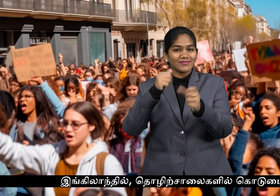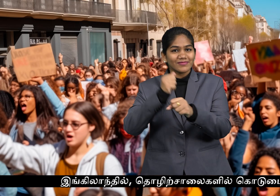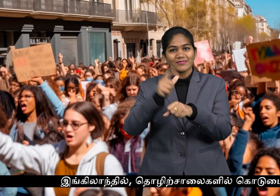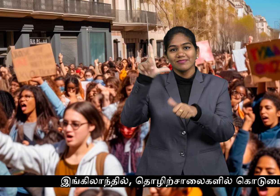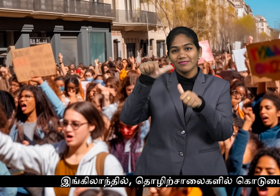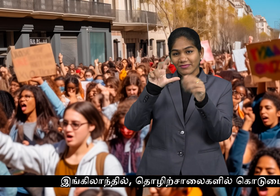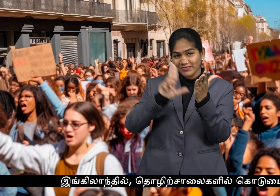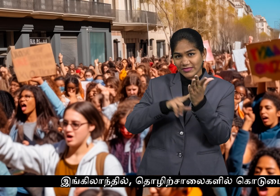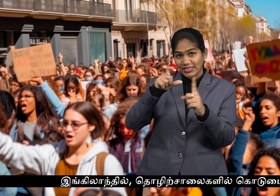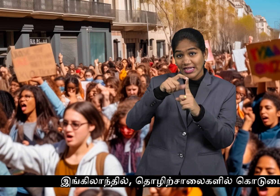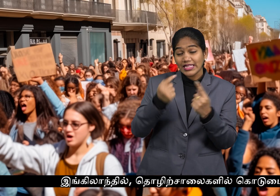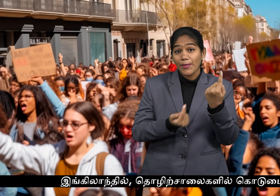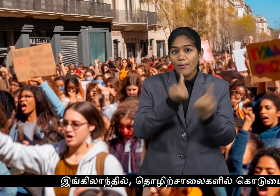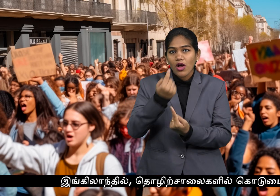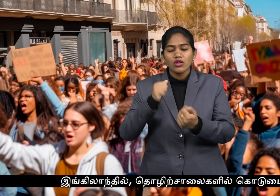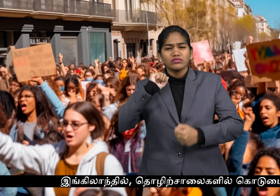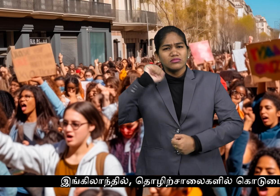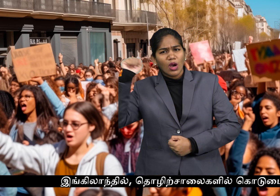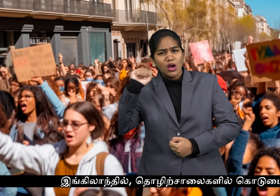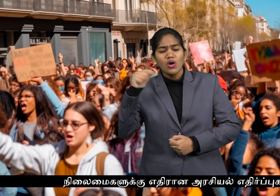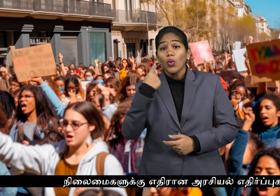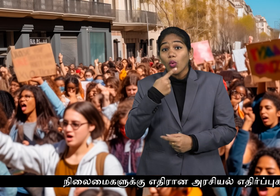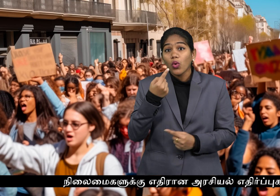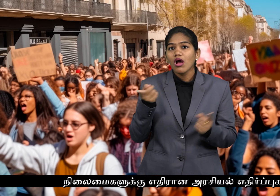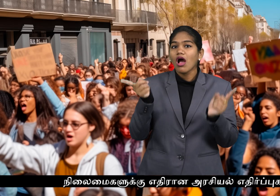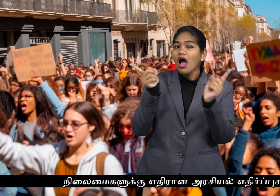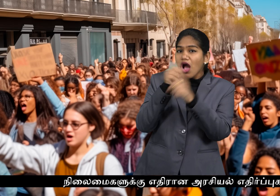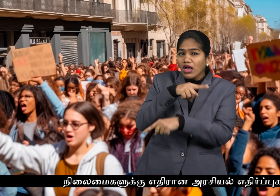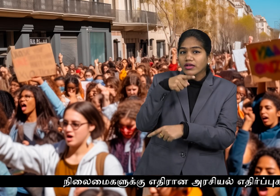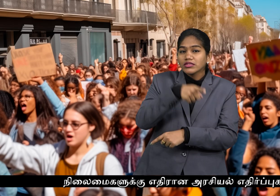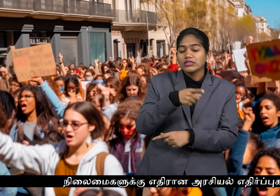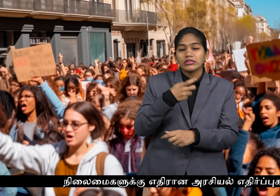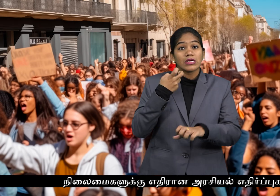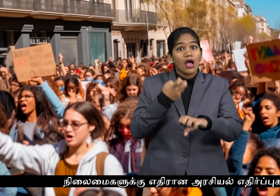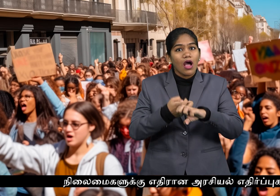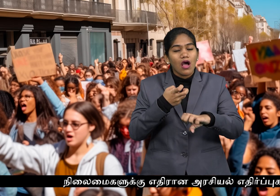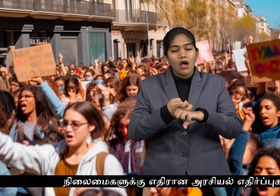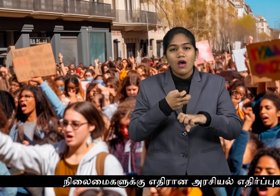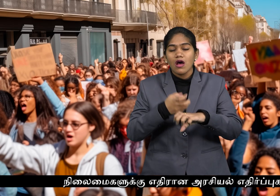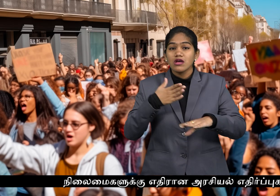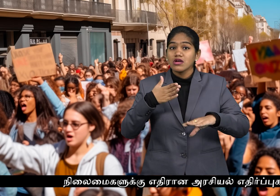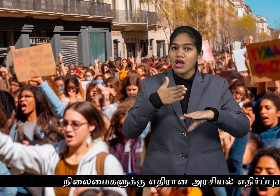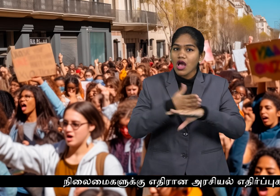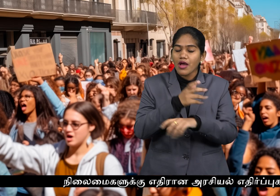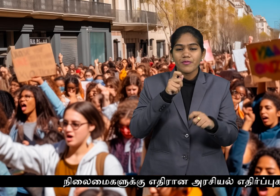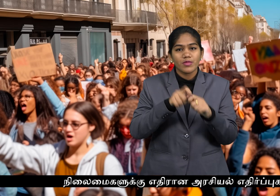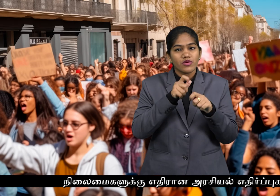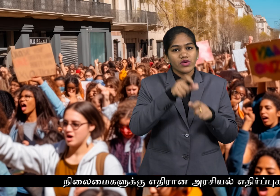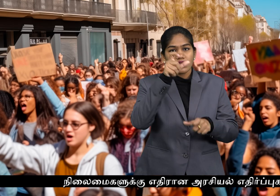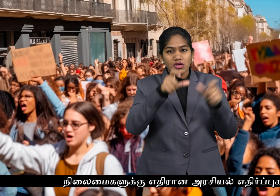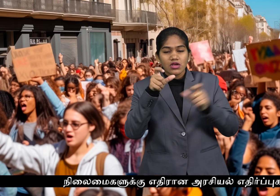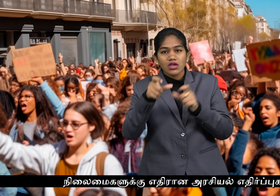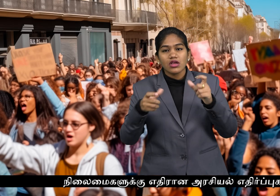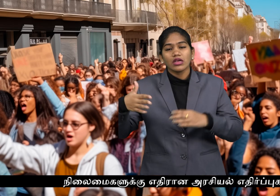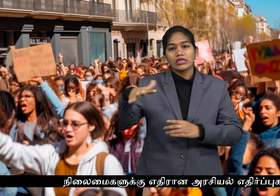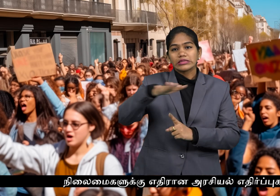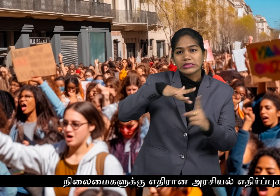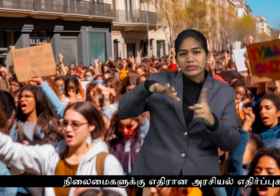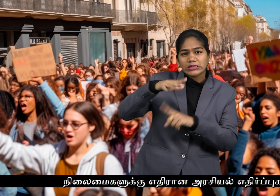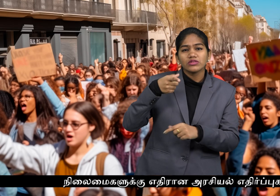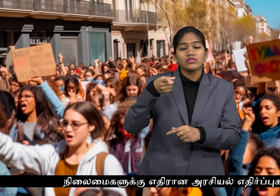இங்கிலாந்தில் தொழிற்சாலைகளில் கொடுமையான வேலை நிலைமைகளுக்கு எதிரான அரசியல் எதிர்ப்புகள் அதிகரித்து வருகின்றன.